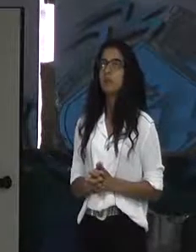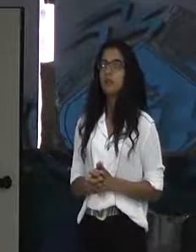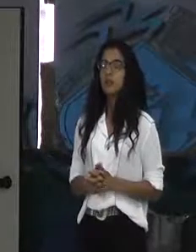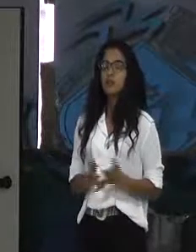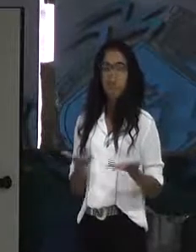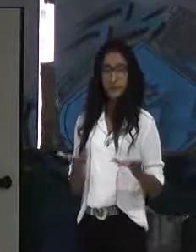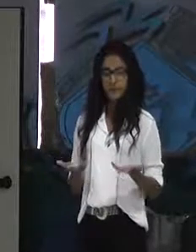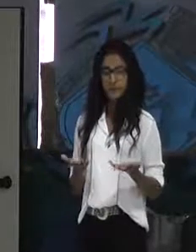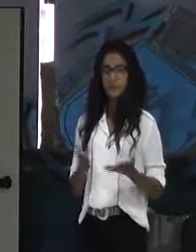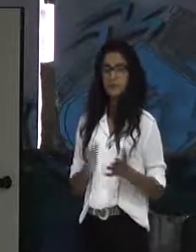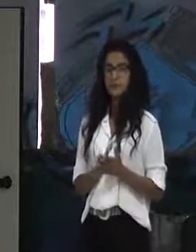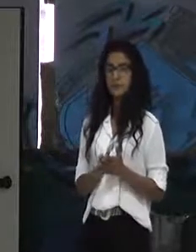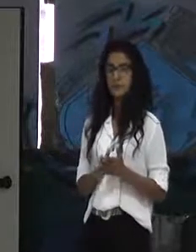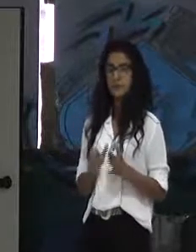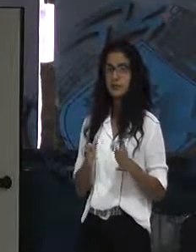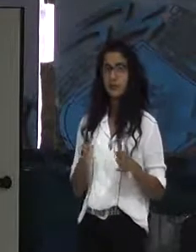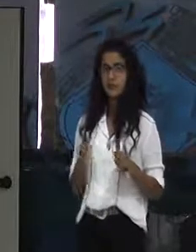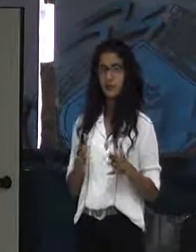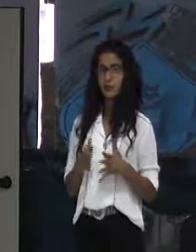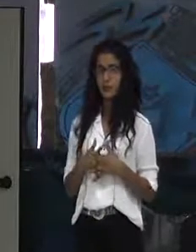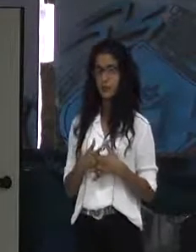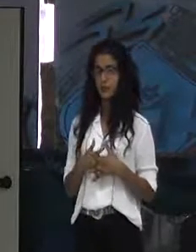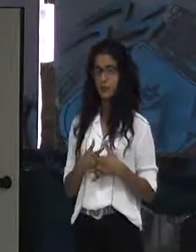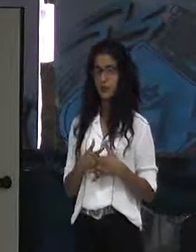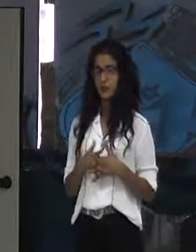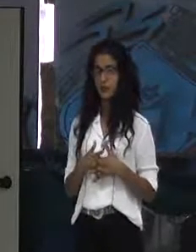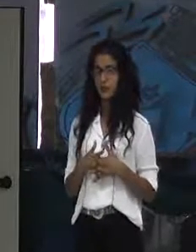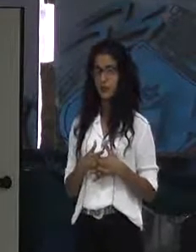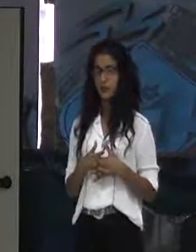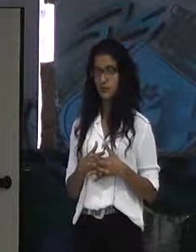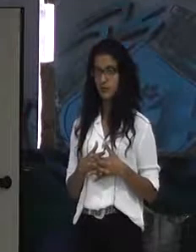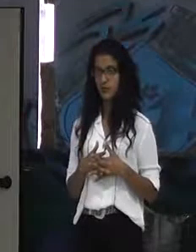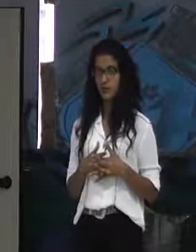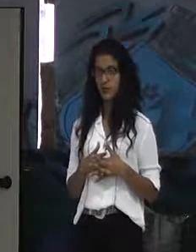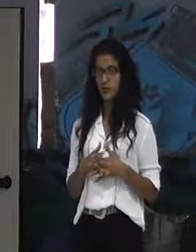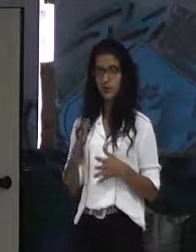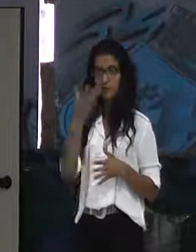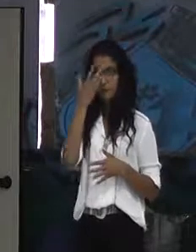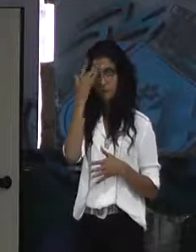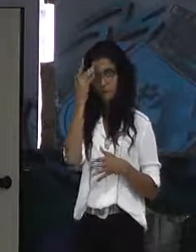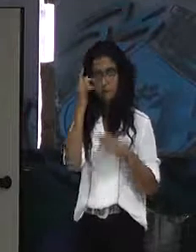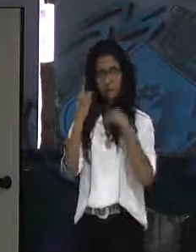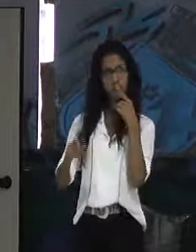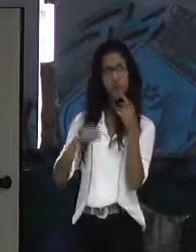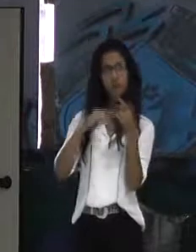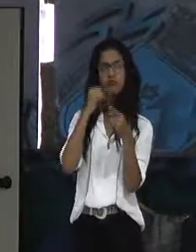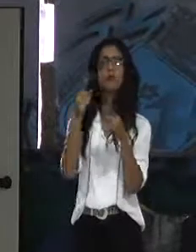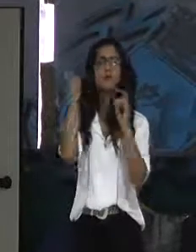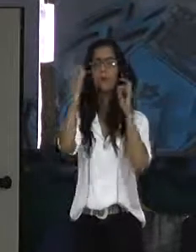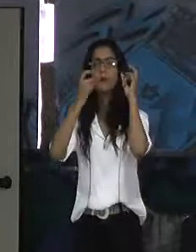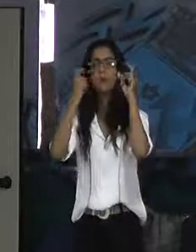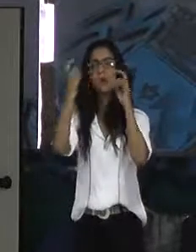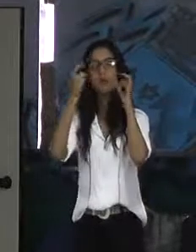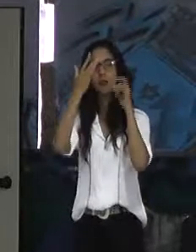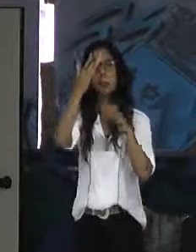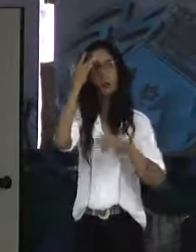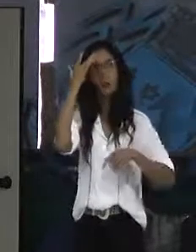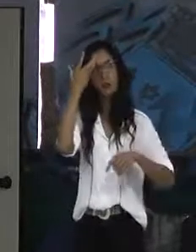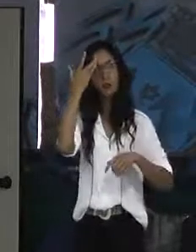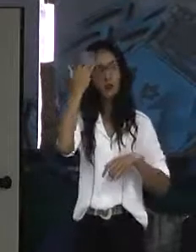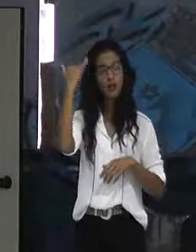bem, até aí, não se volta a dizer, não se questiona, inclusive foi uma preocupação do movimento dos funcionários na